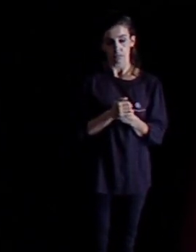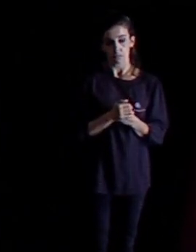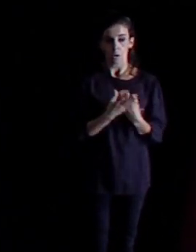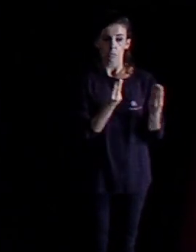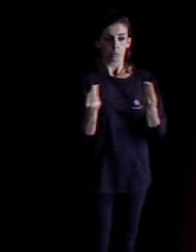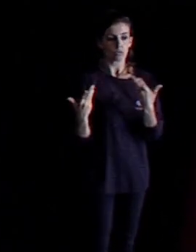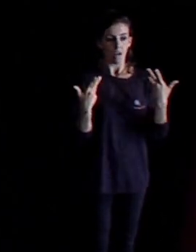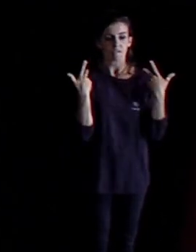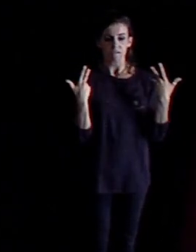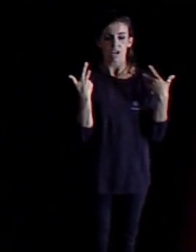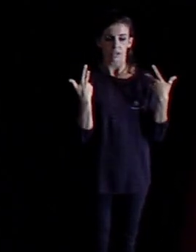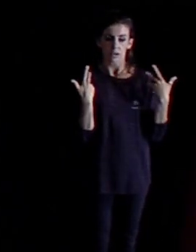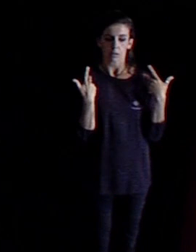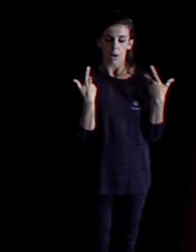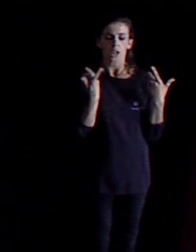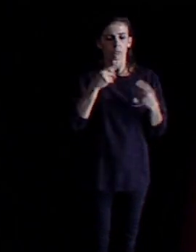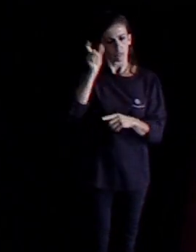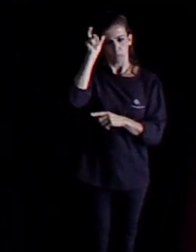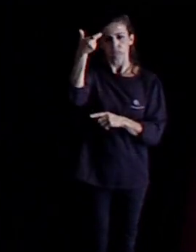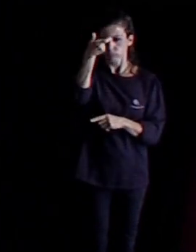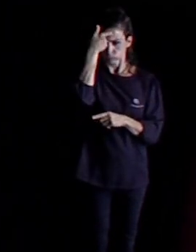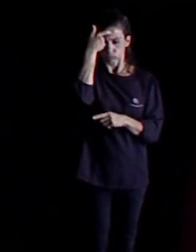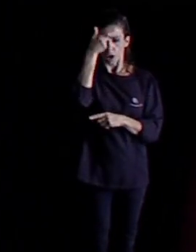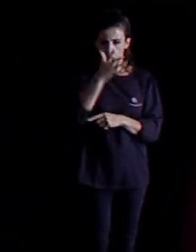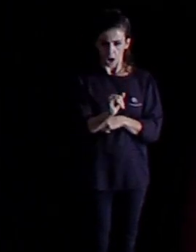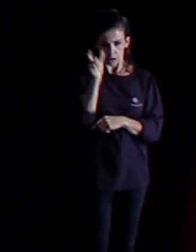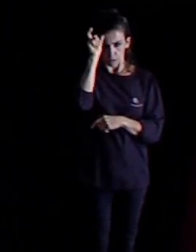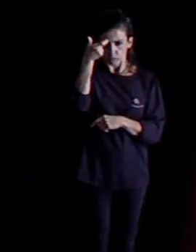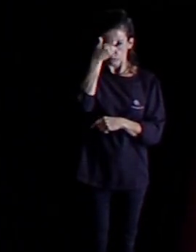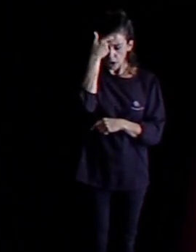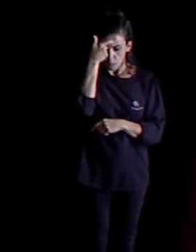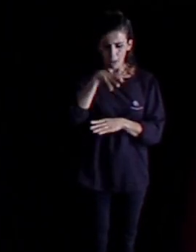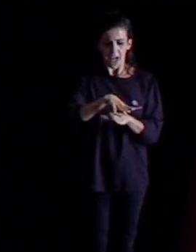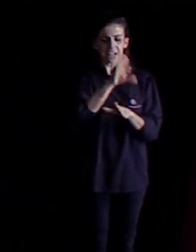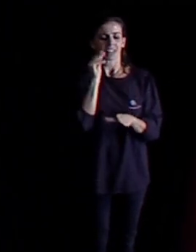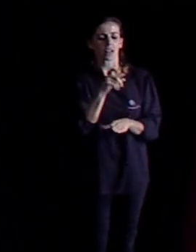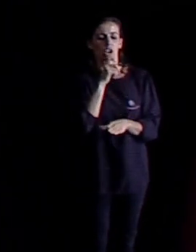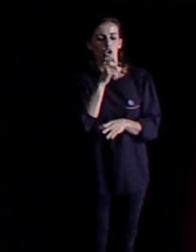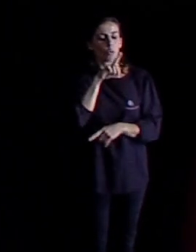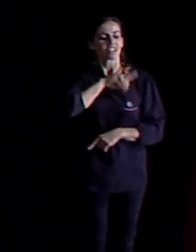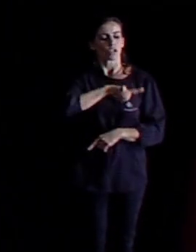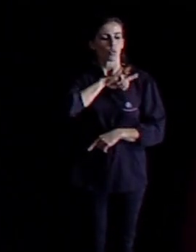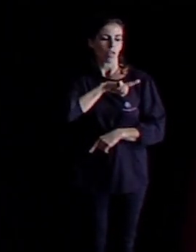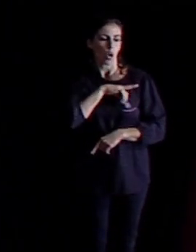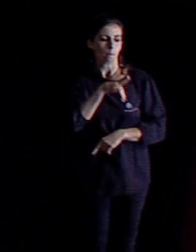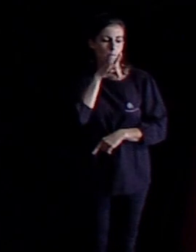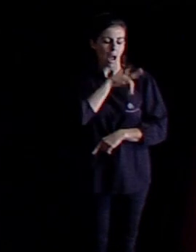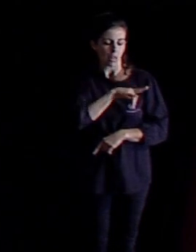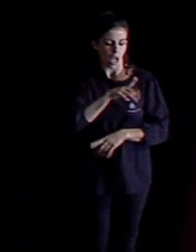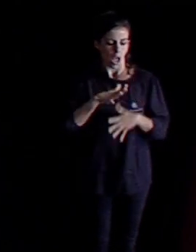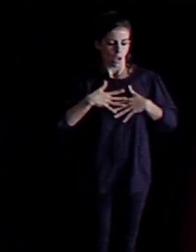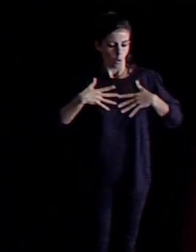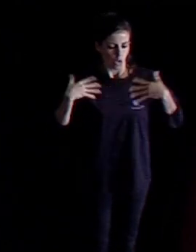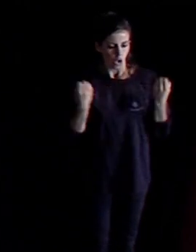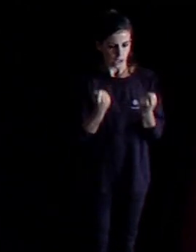muchas de las víctimas padecen un trauma, que un trauma se entiende como un malestar emocionalmente intenso, derivado